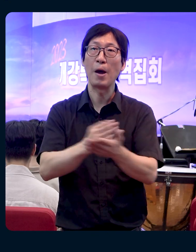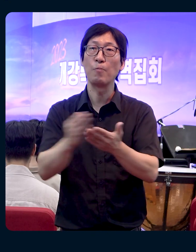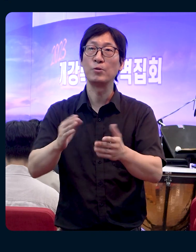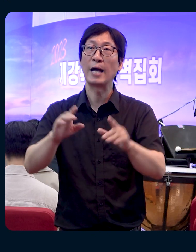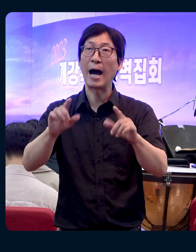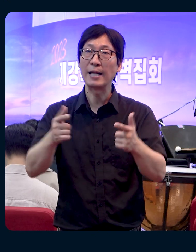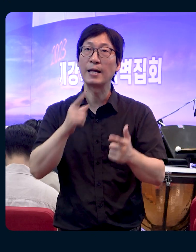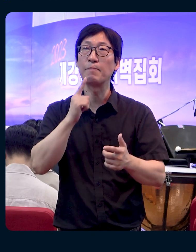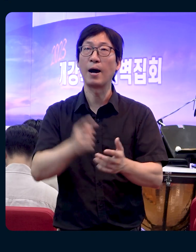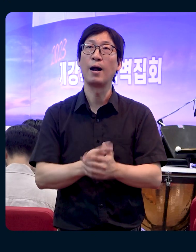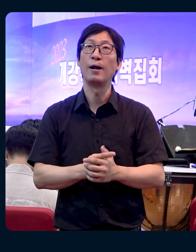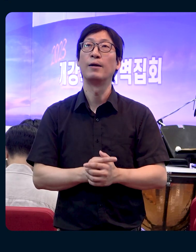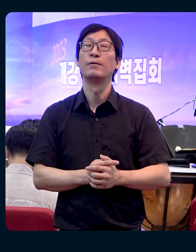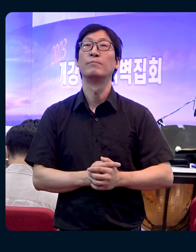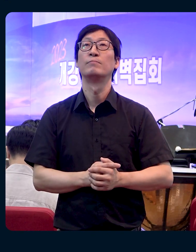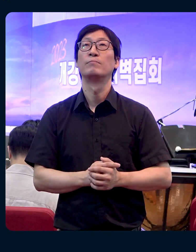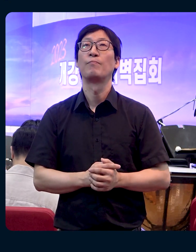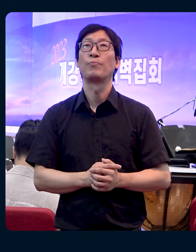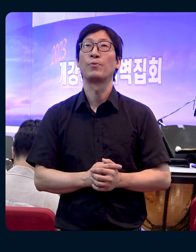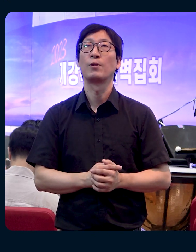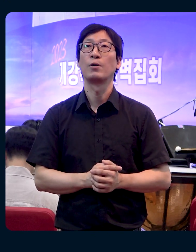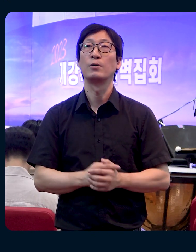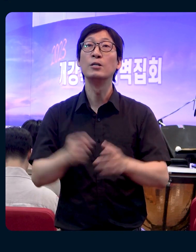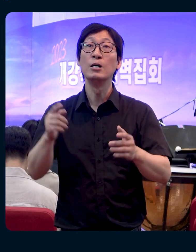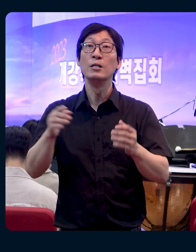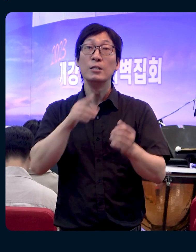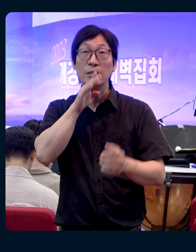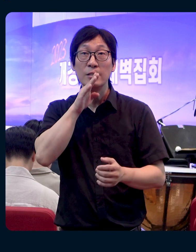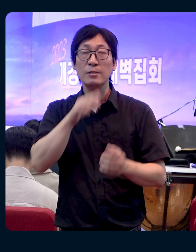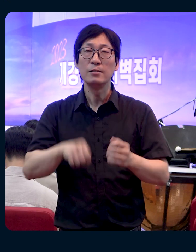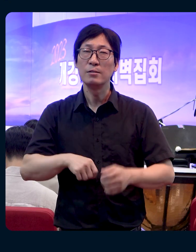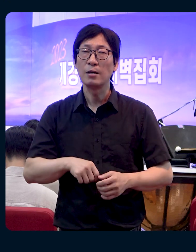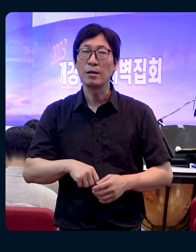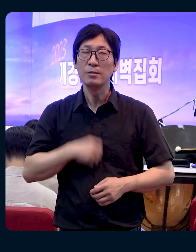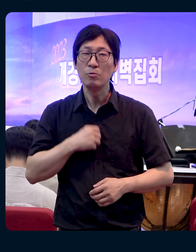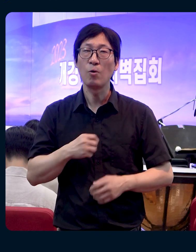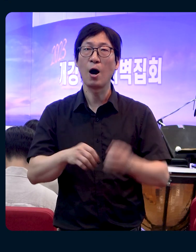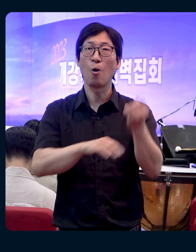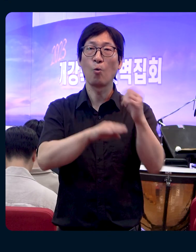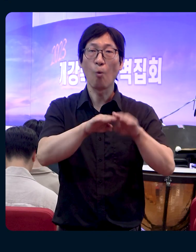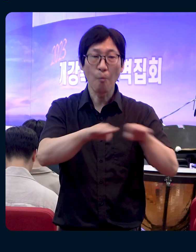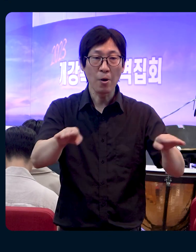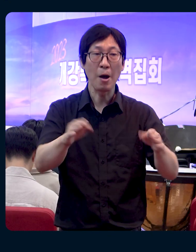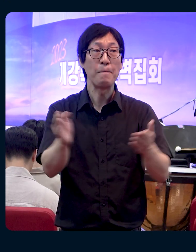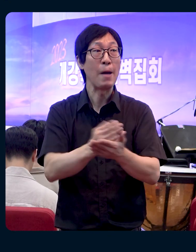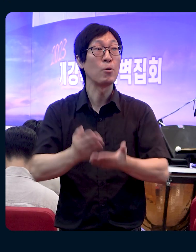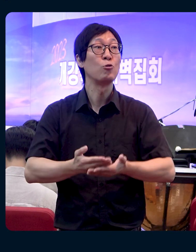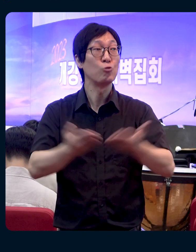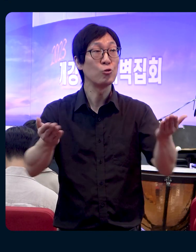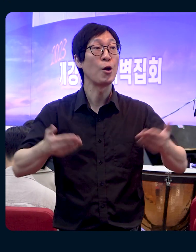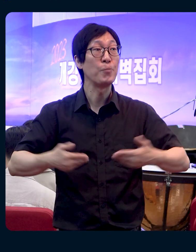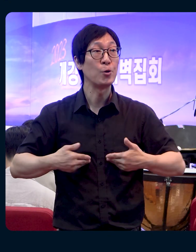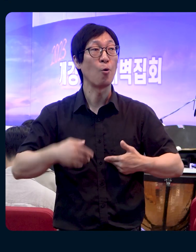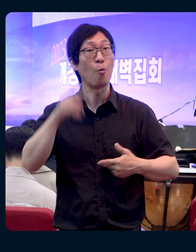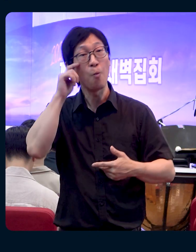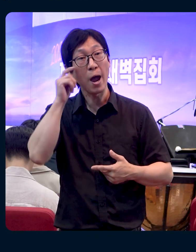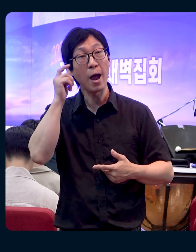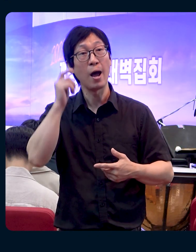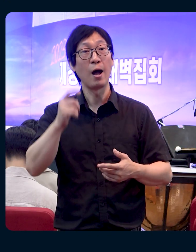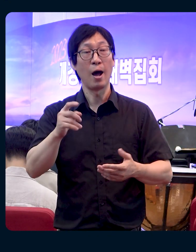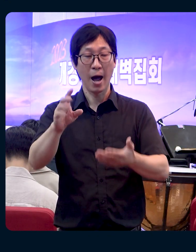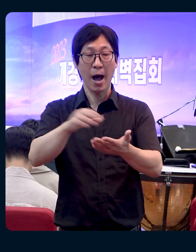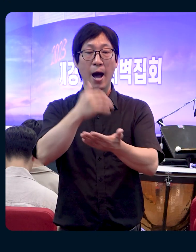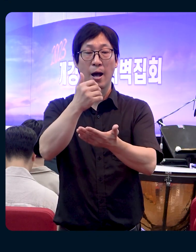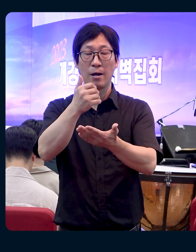네가 상전이지만 의와 공평을 베풀어야 한다. 왜? 네가 그리스도인이니까. 왜? 너한테는 하늘의